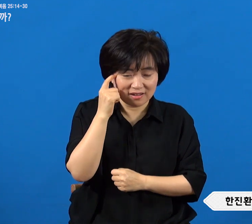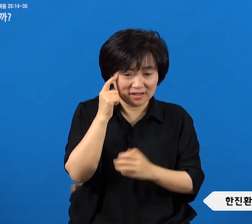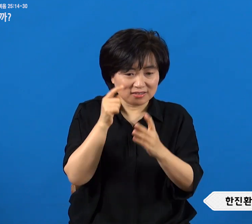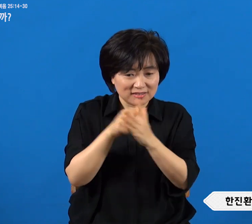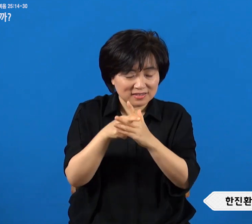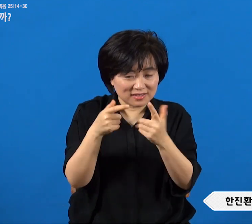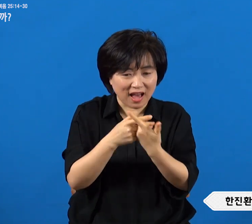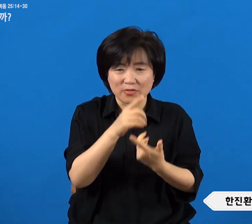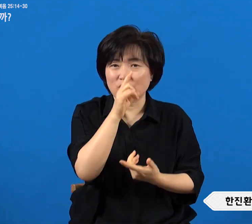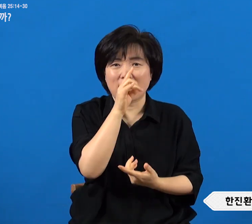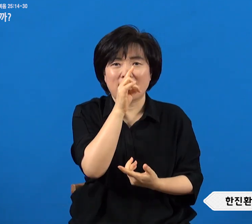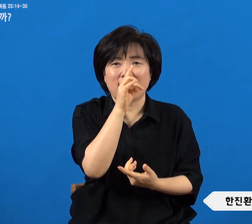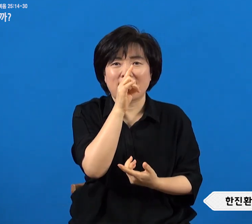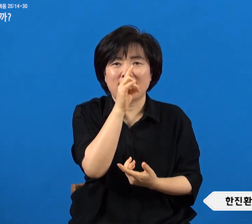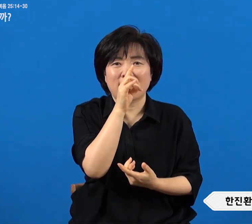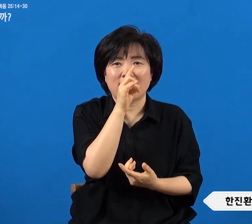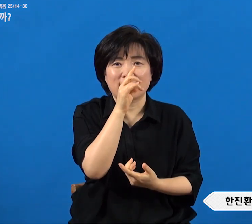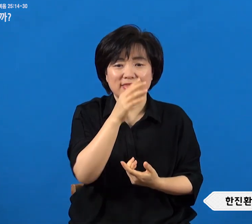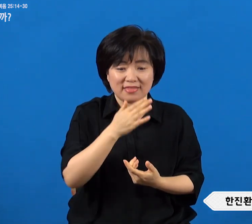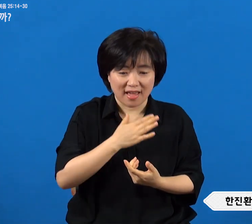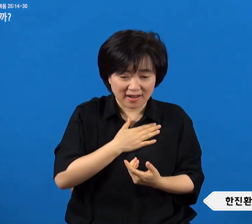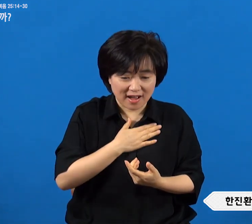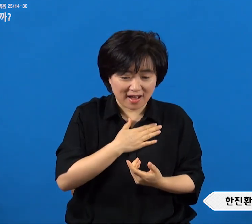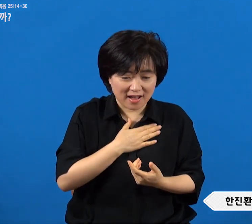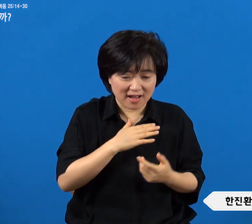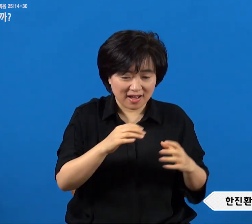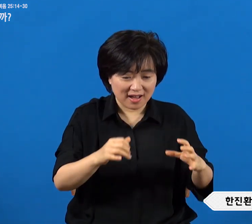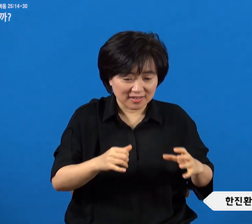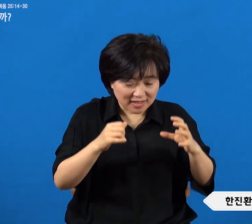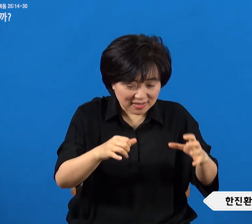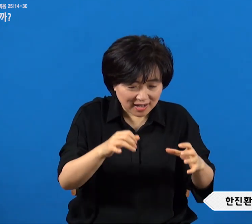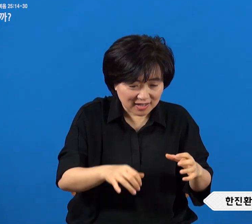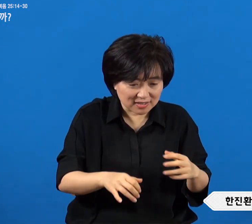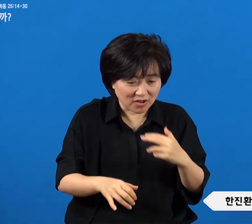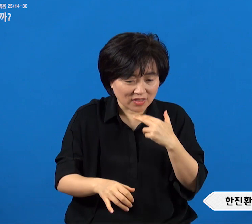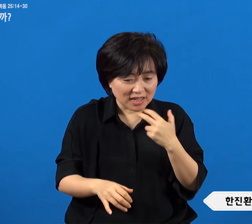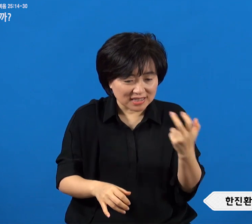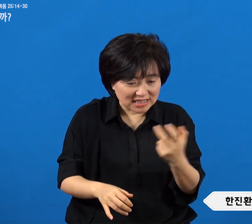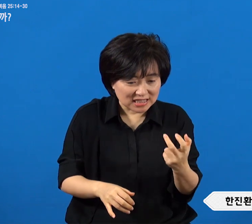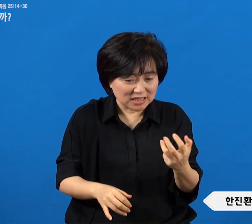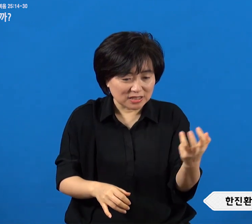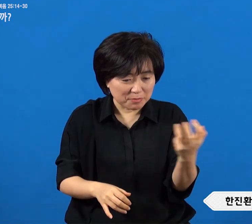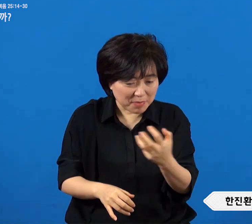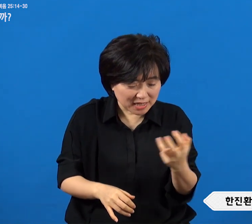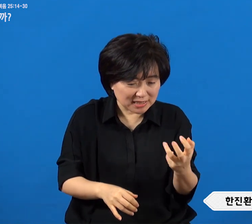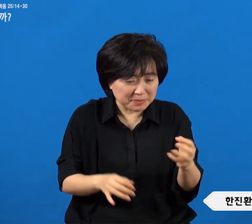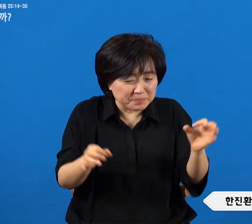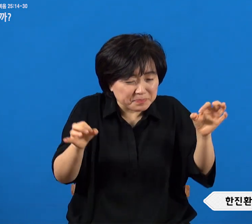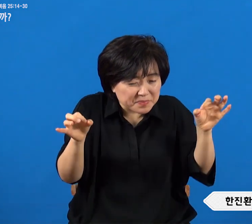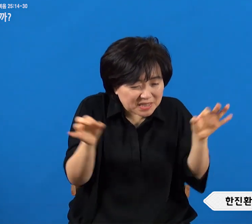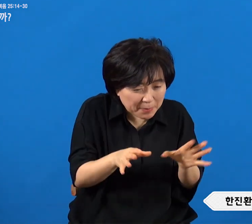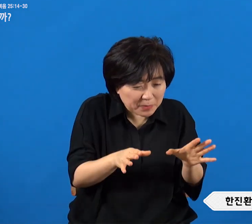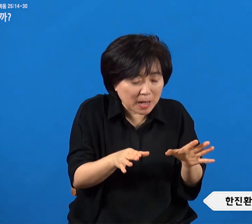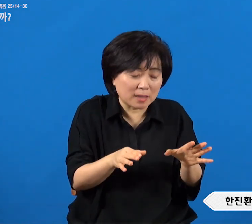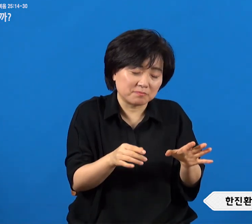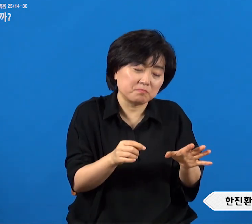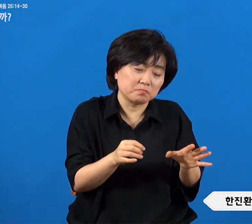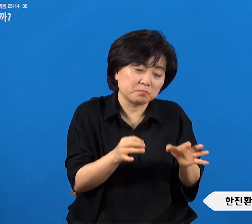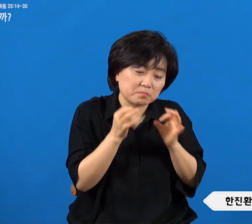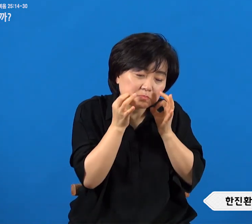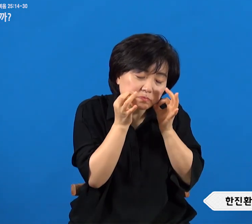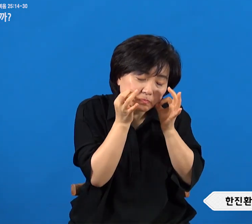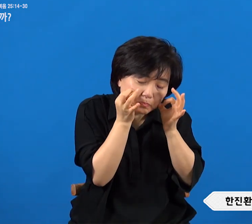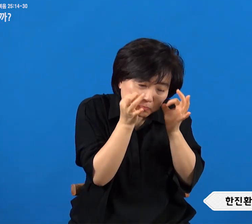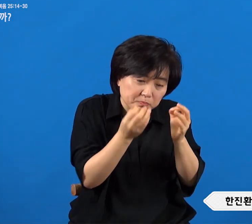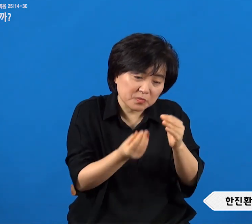복입니다. 내가 이 땅에 80년, 90년 잠시 살면서 투자를 했는데 그